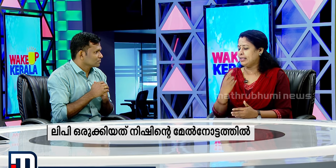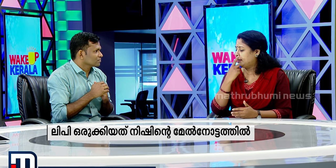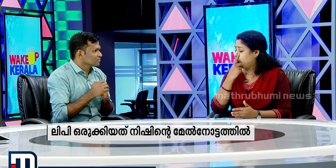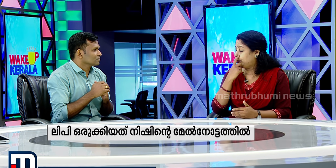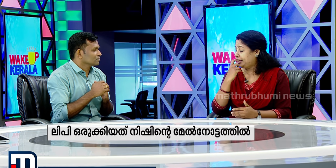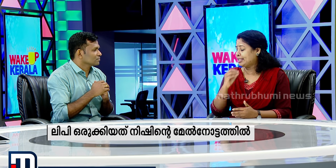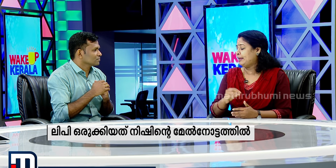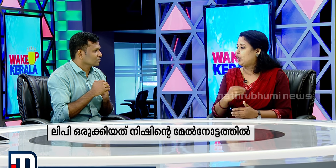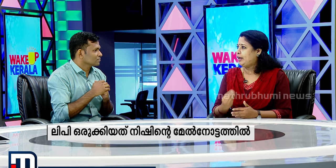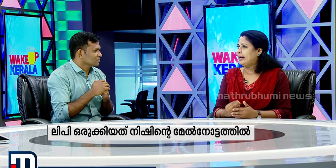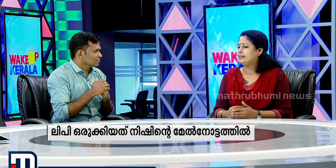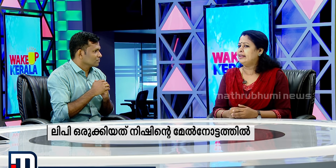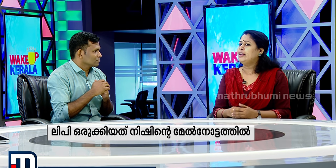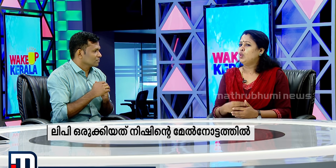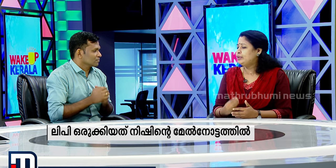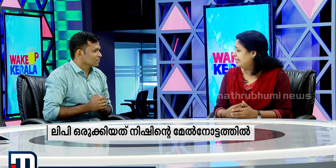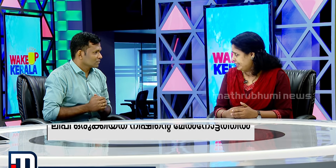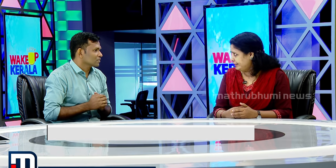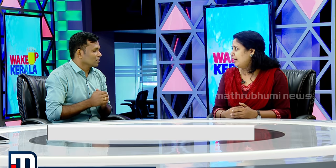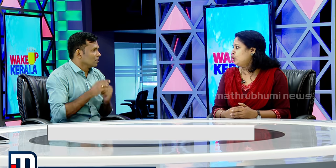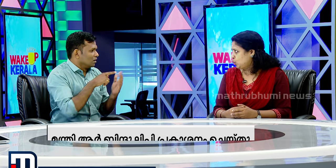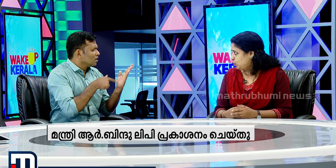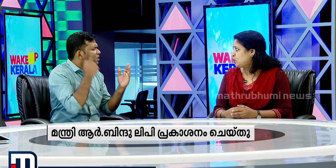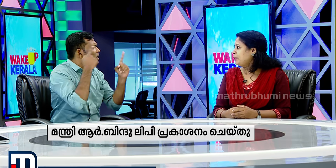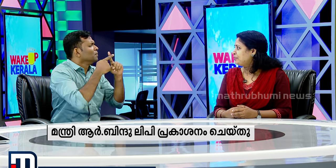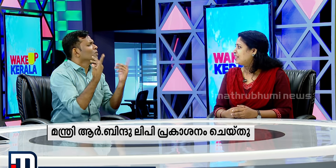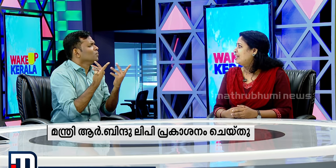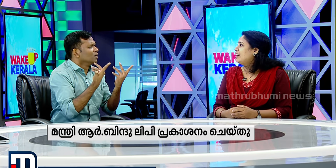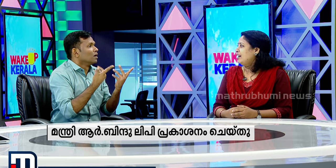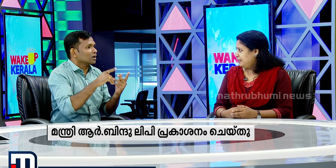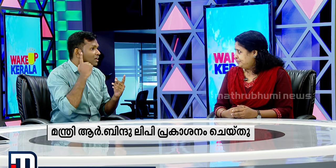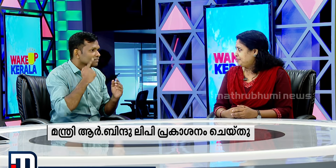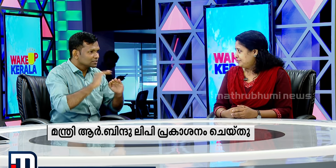ഒരു ഭാഷ ഒരു ഫിംഗർ സ്പെല്ലിംഗ് ഉണ്ടാക്കുന്നതിൻ്റെ ഉദ്ദേശം എന്താണെന്ന് ചോദിച്ചു.